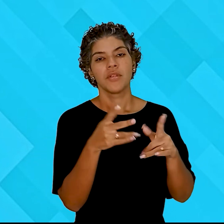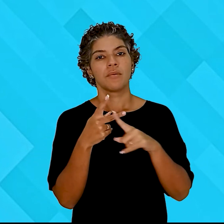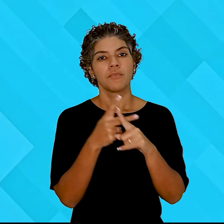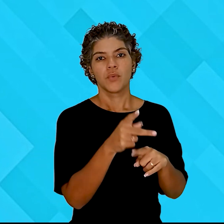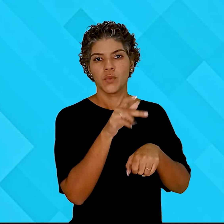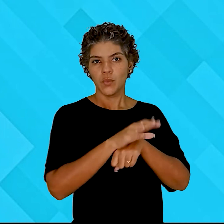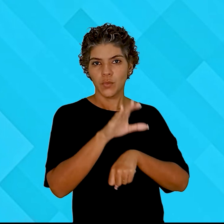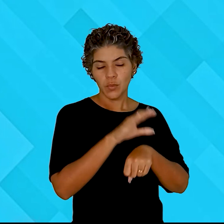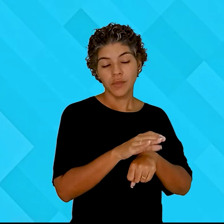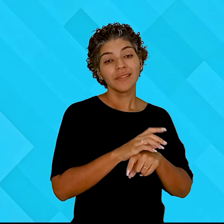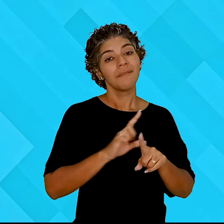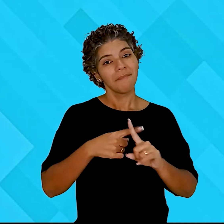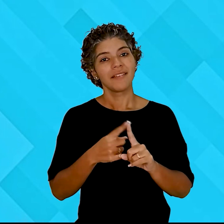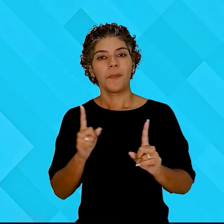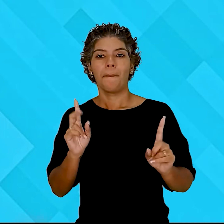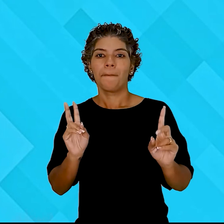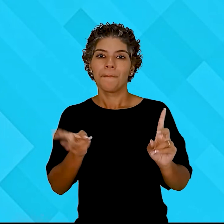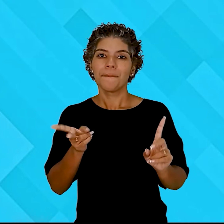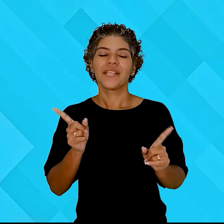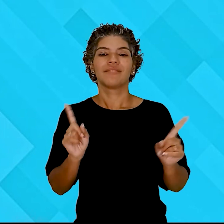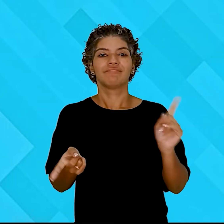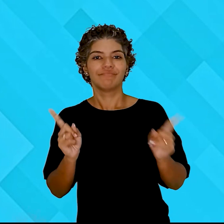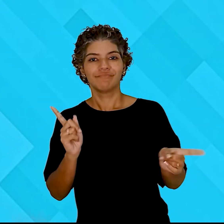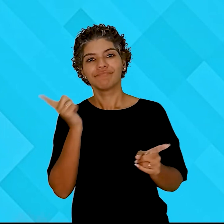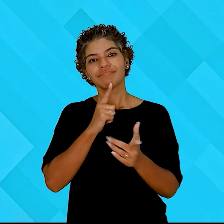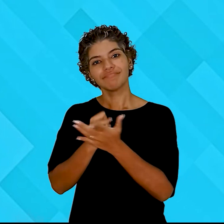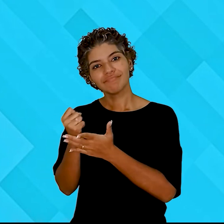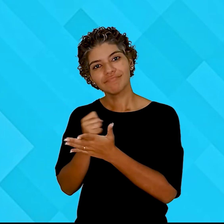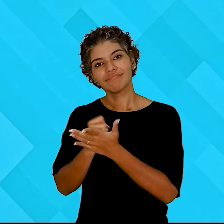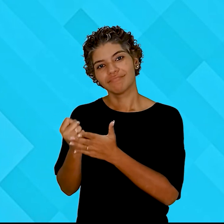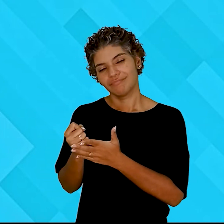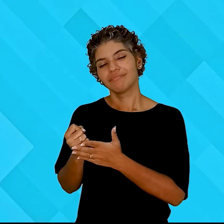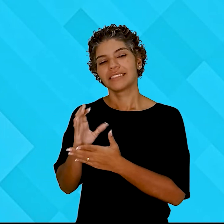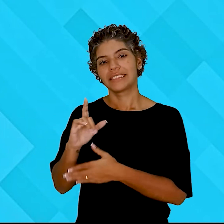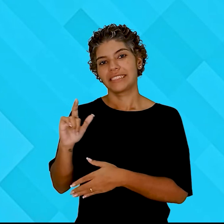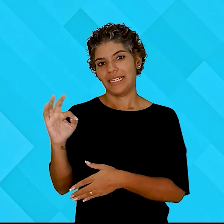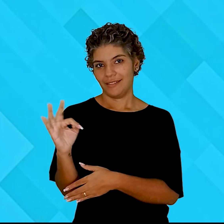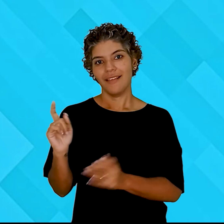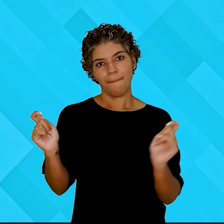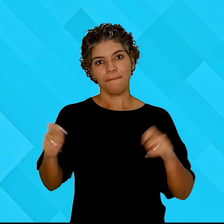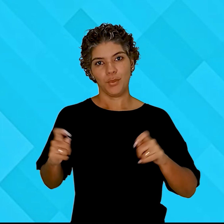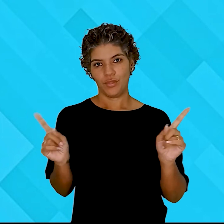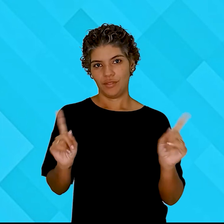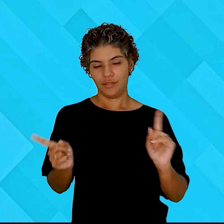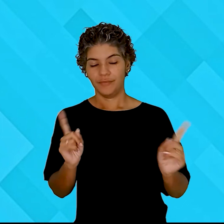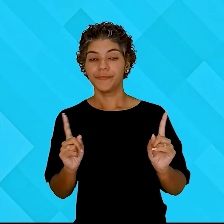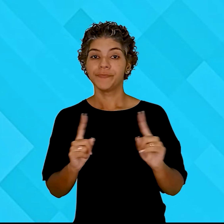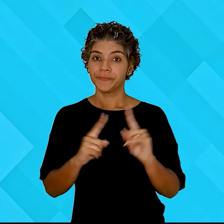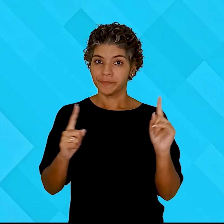sua CLT em uma empresa. No entanto, sempre bom lembrar que, caso você perca o emprego por ter um microempreendedor, você não